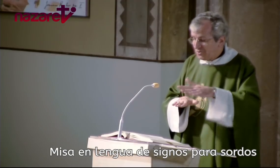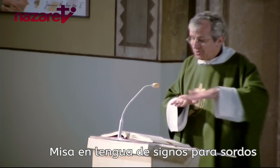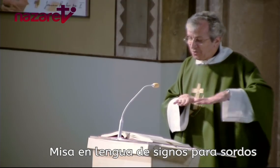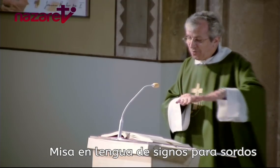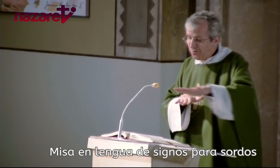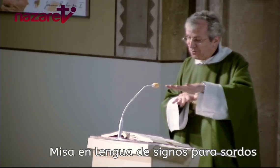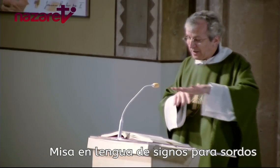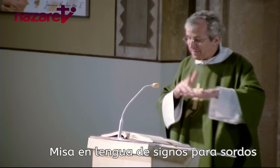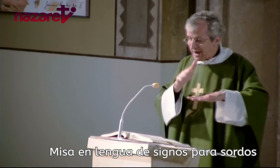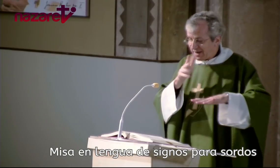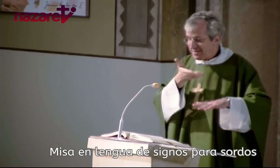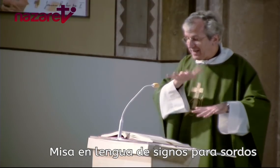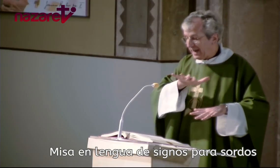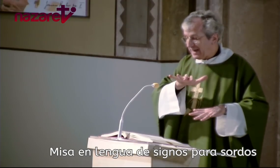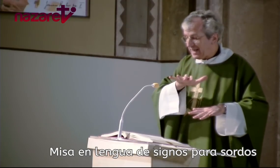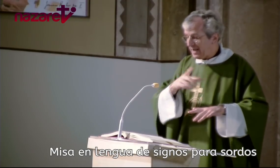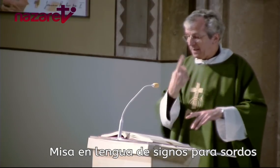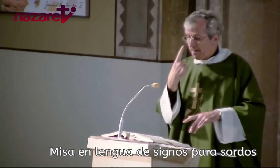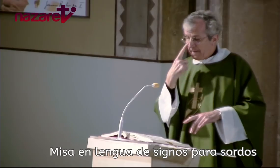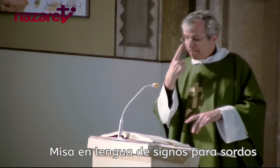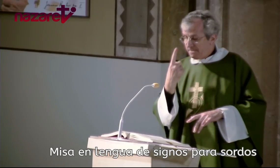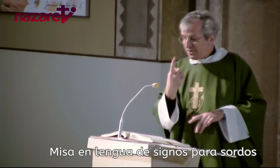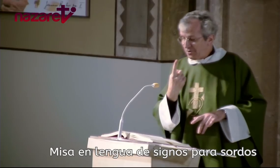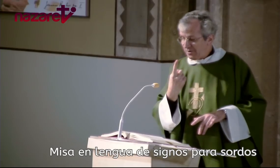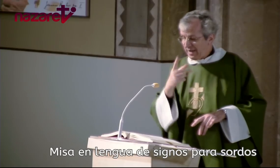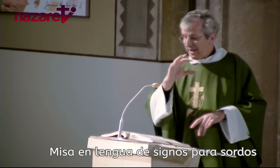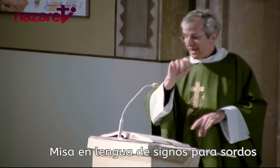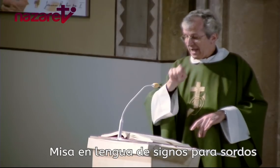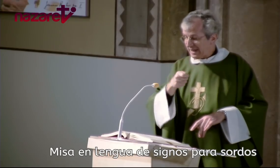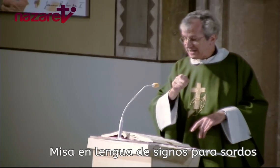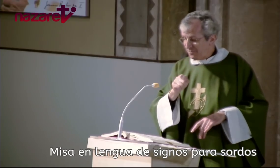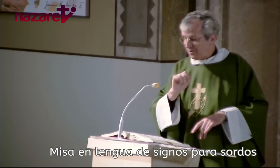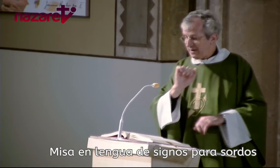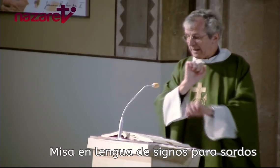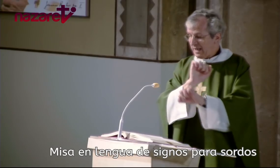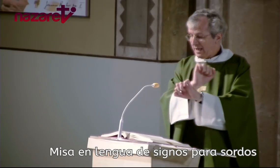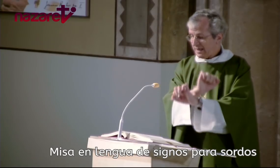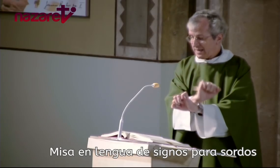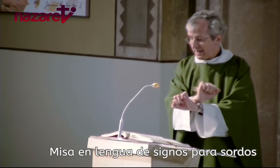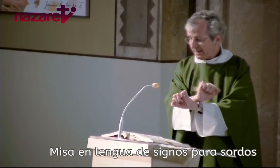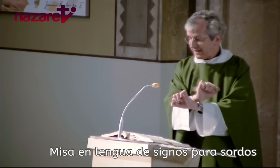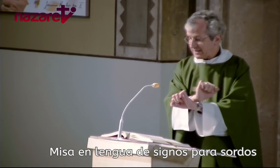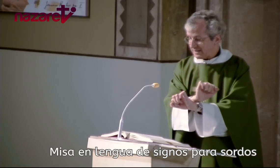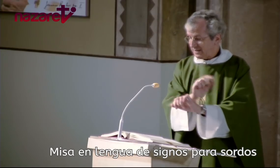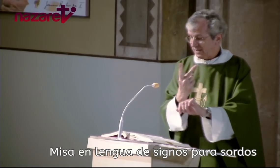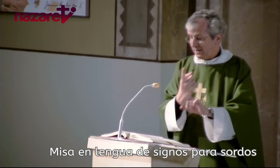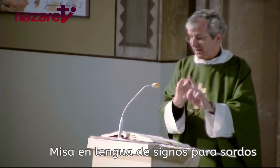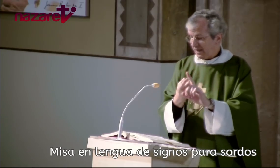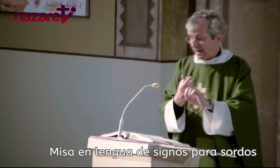Pasando junto al mar de Galilea, vio a Simón y Andrés, el